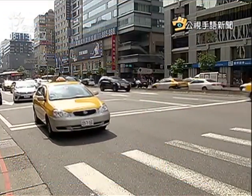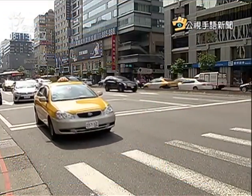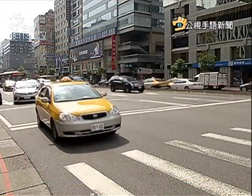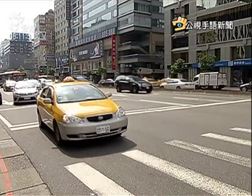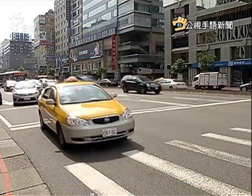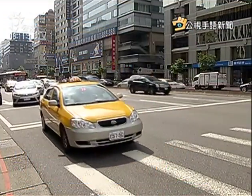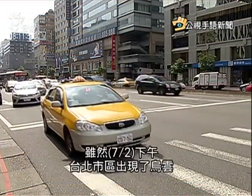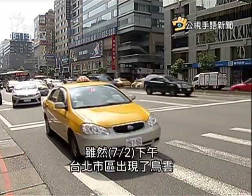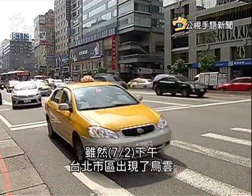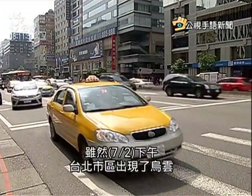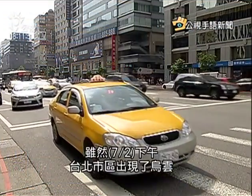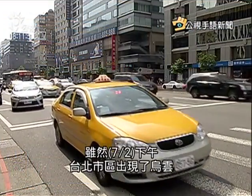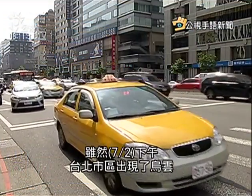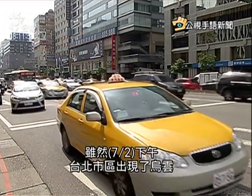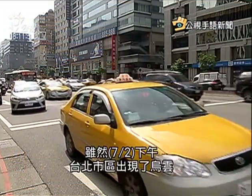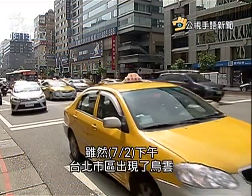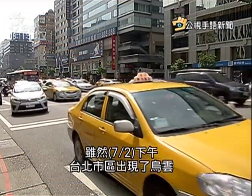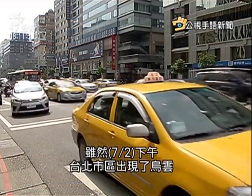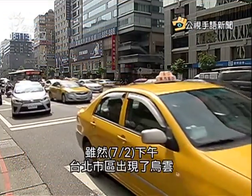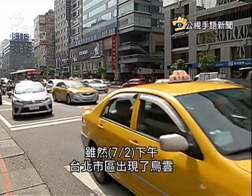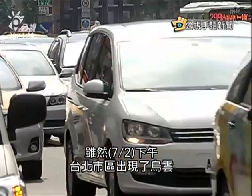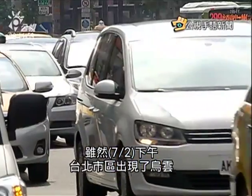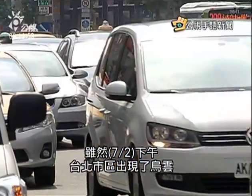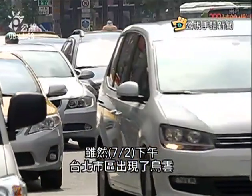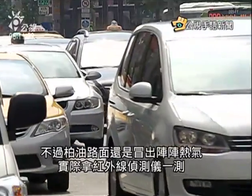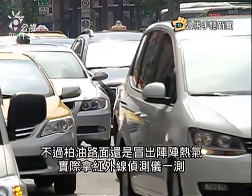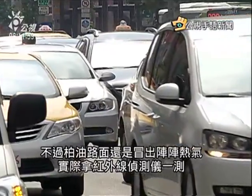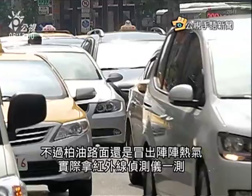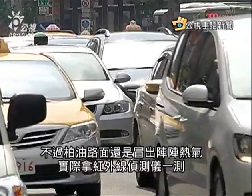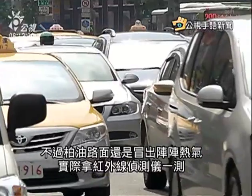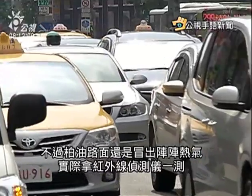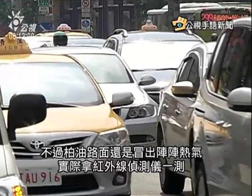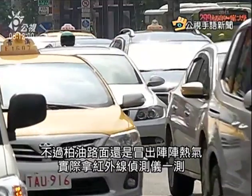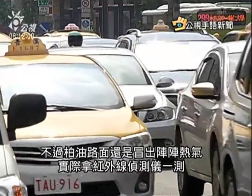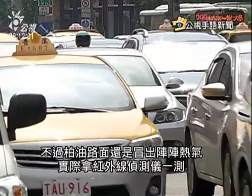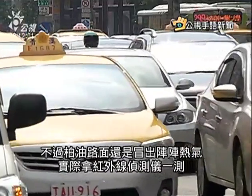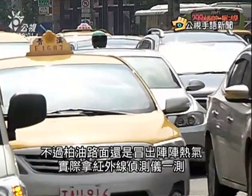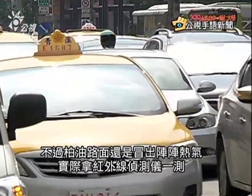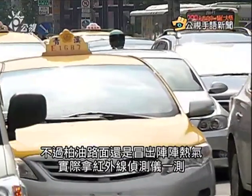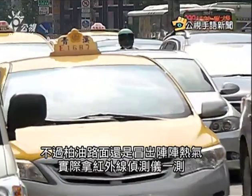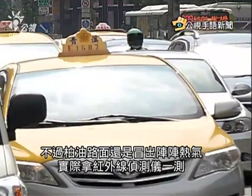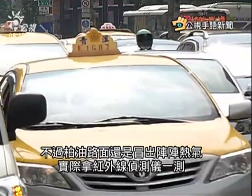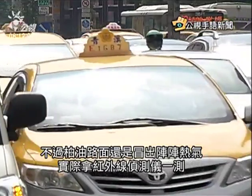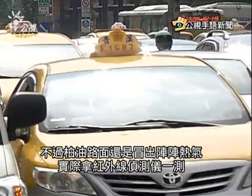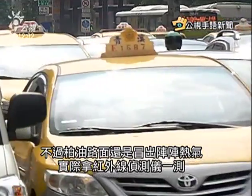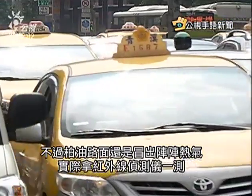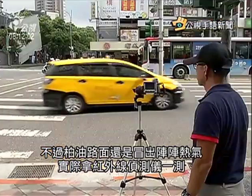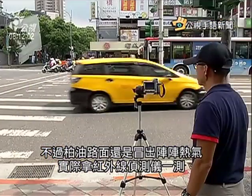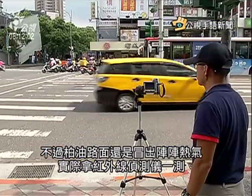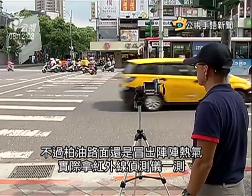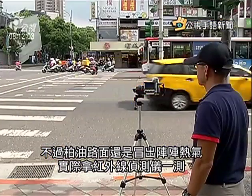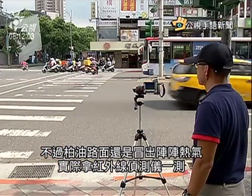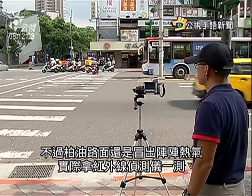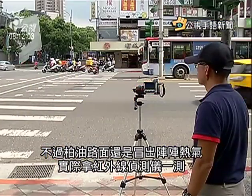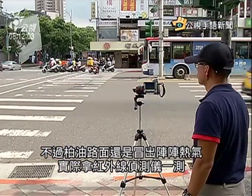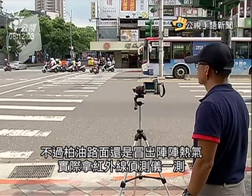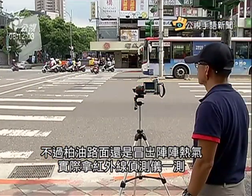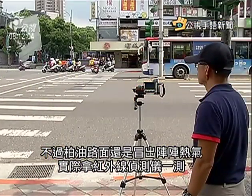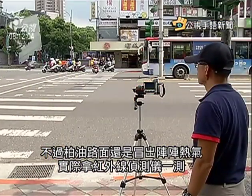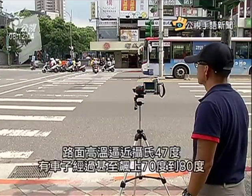虽然下午台北市区出现了乌云，不过柏油路面还是冒出阵阵热气。实际拿红外线侦测一测，路面高温